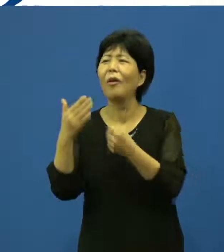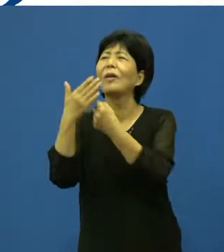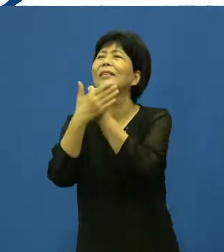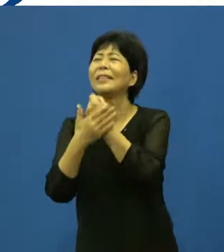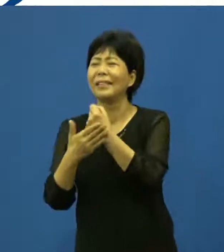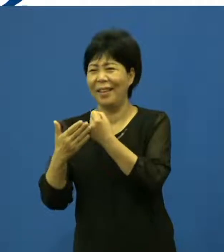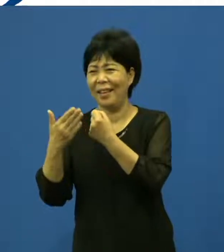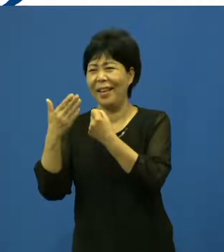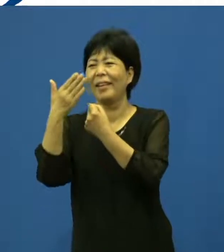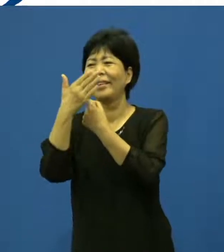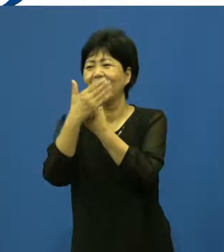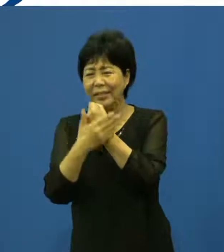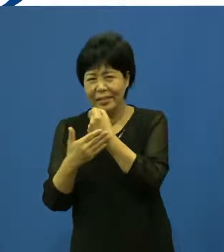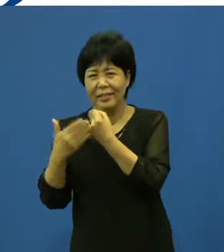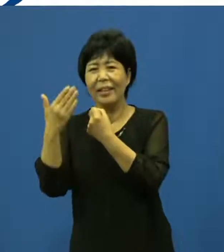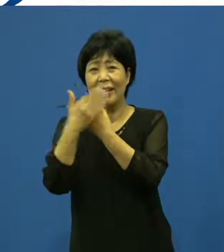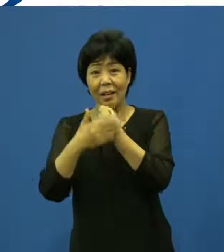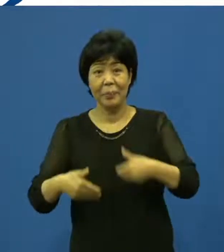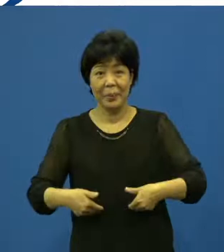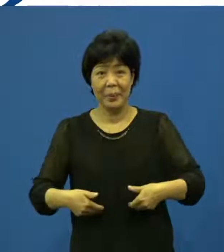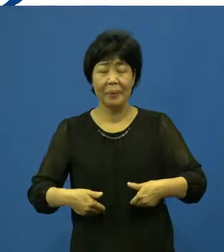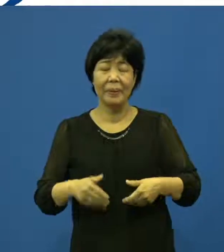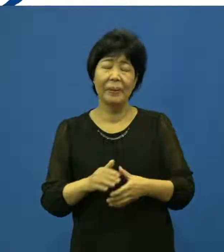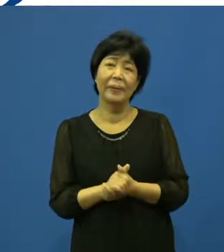은혜를 맛보면 달라집니다.